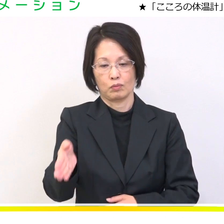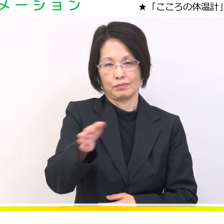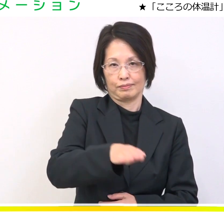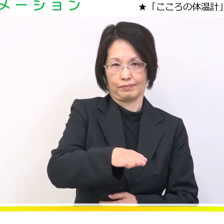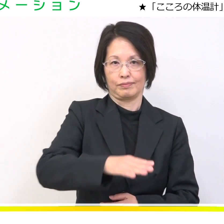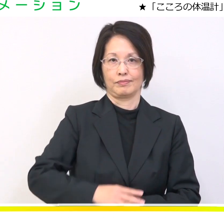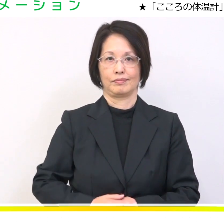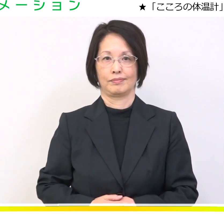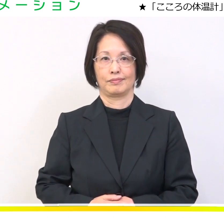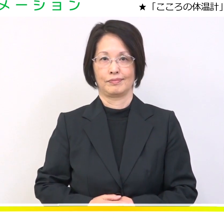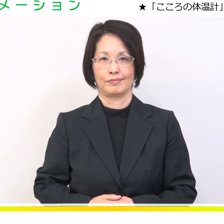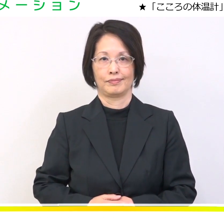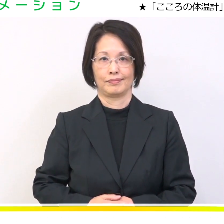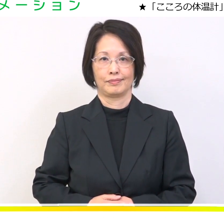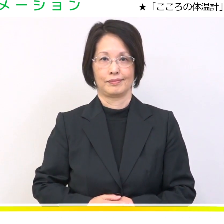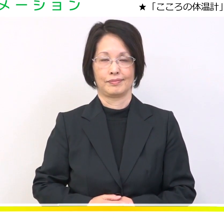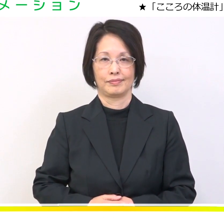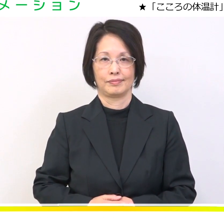た